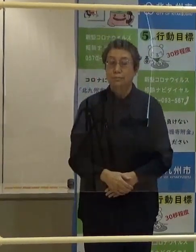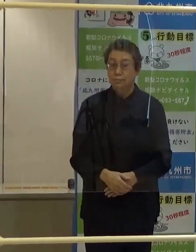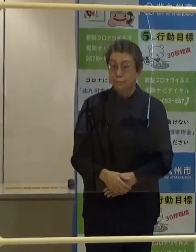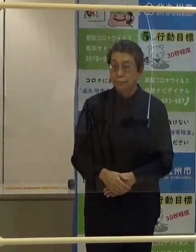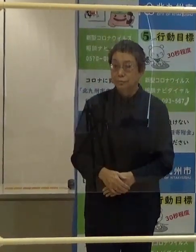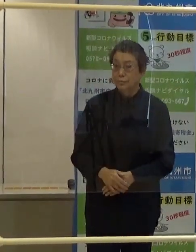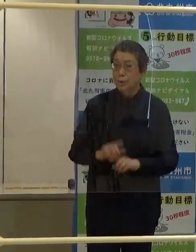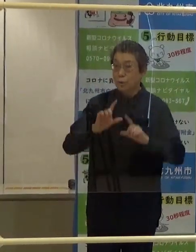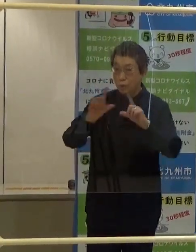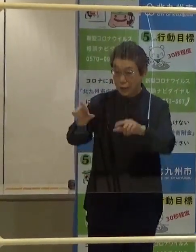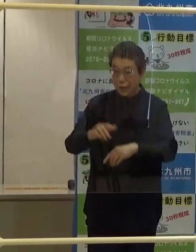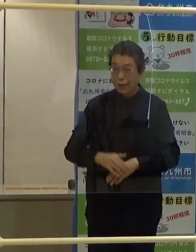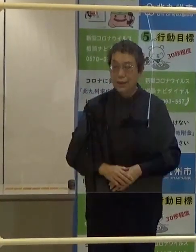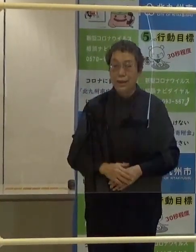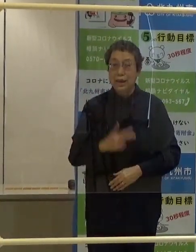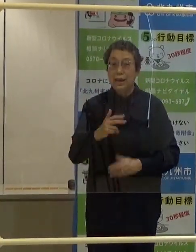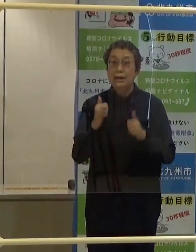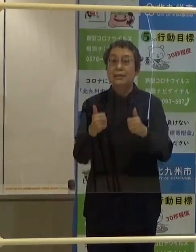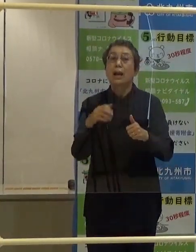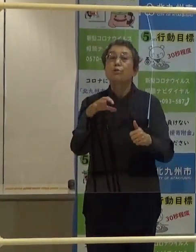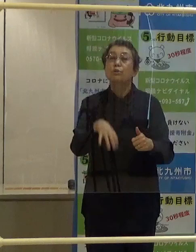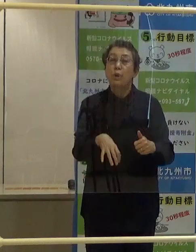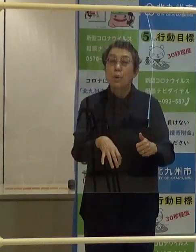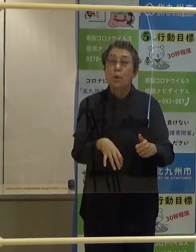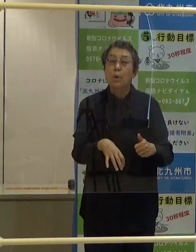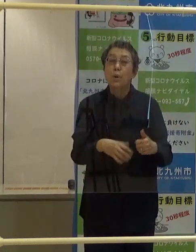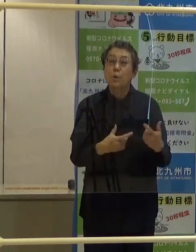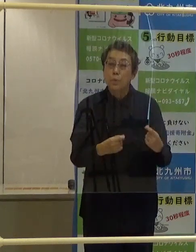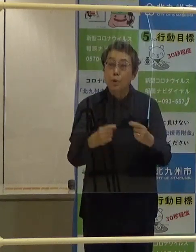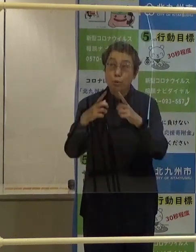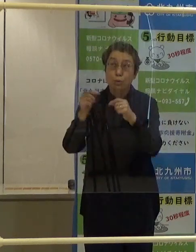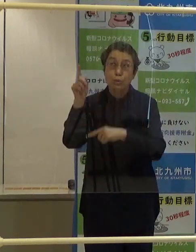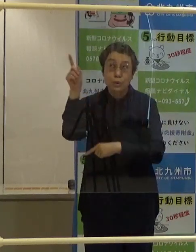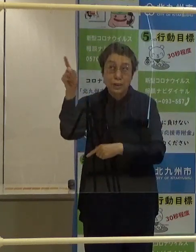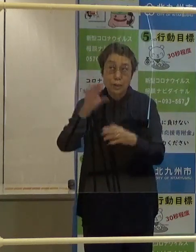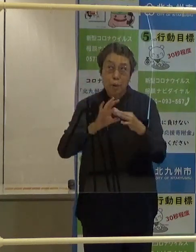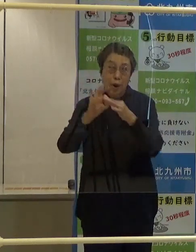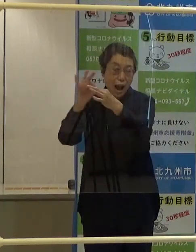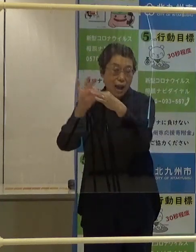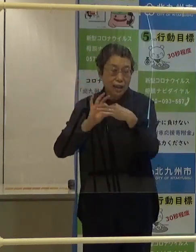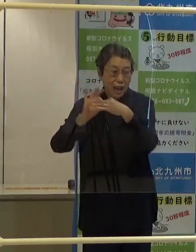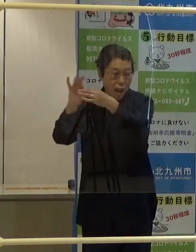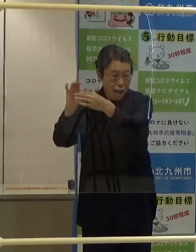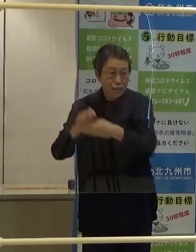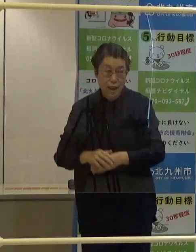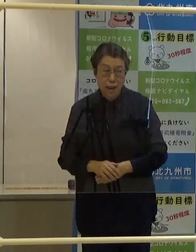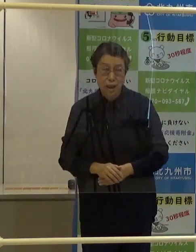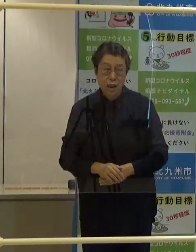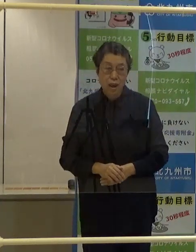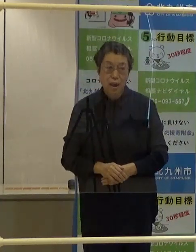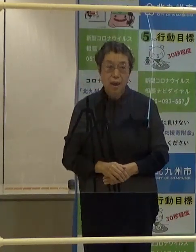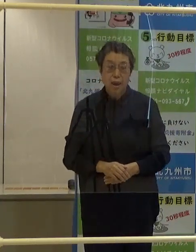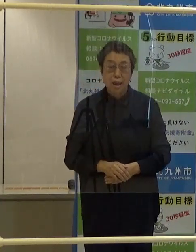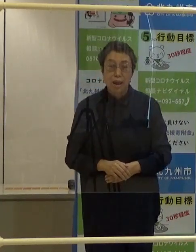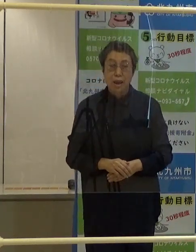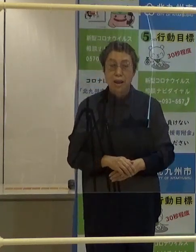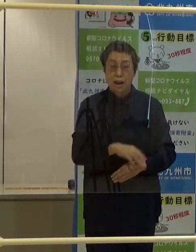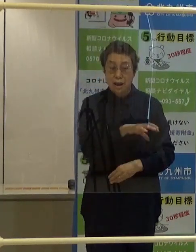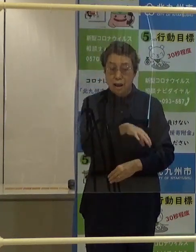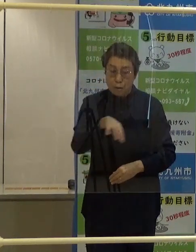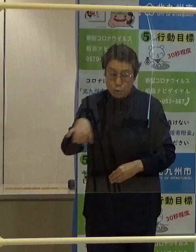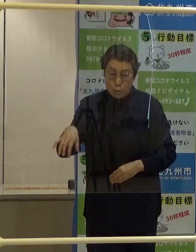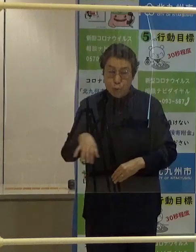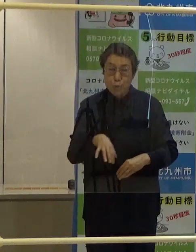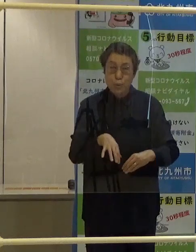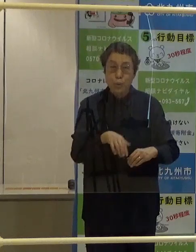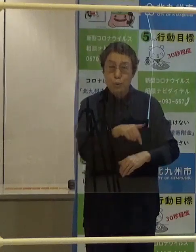市役所も、国との関係で、しばしば各部局が東京